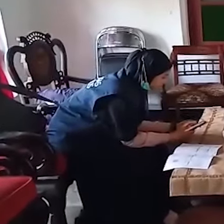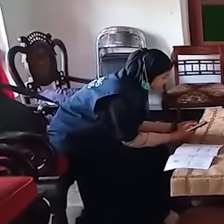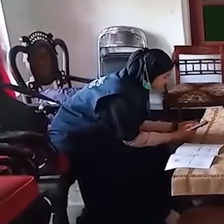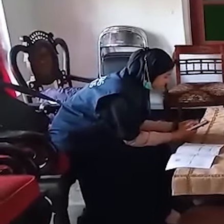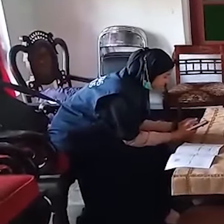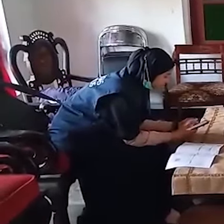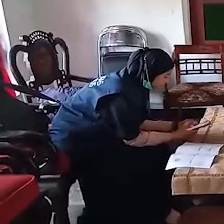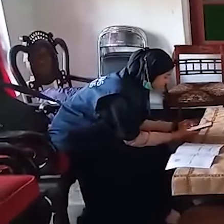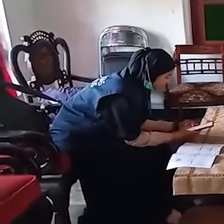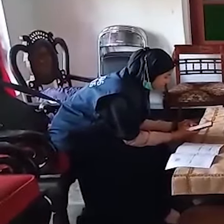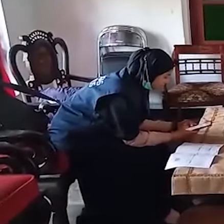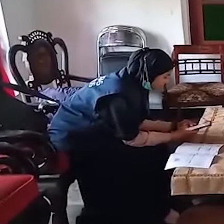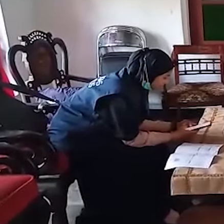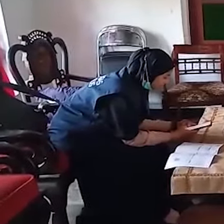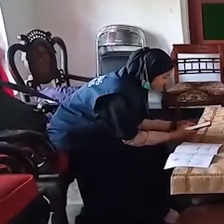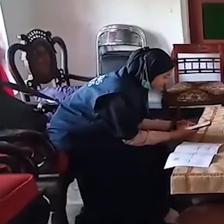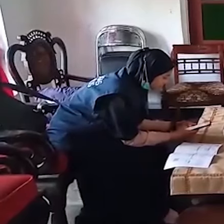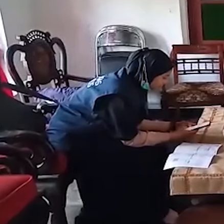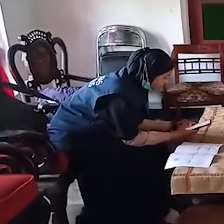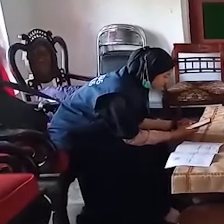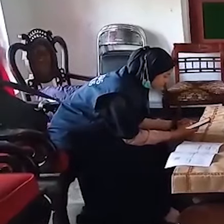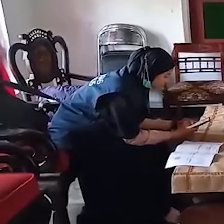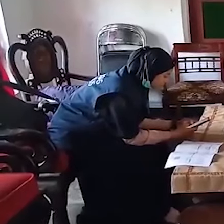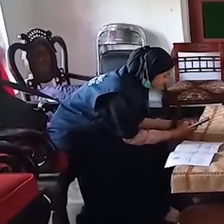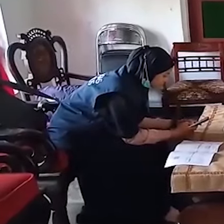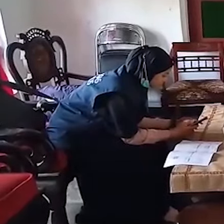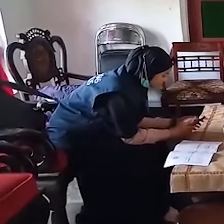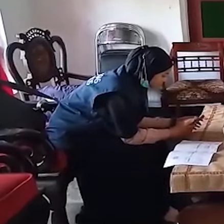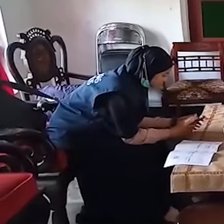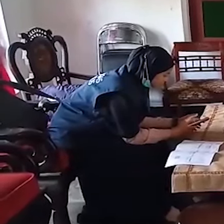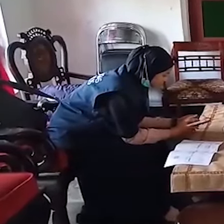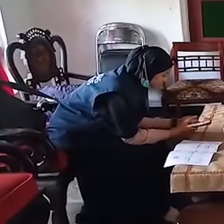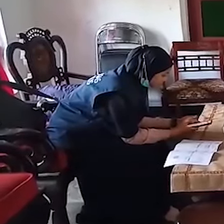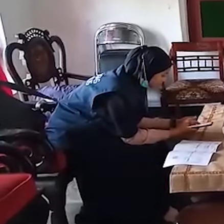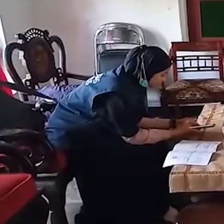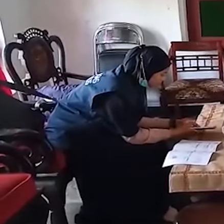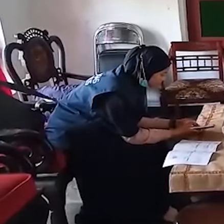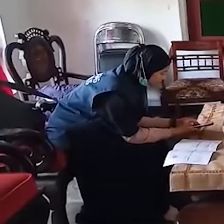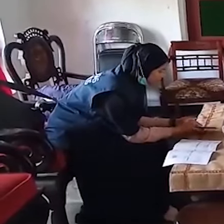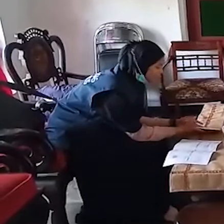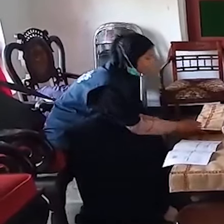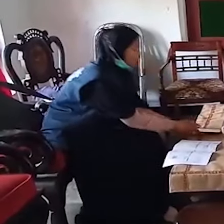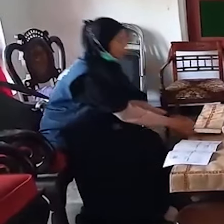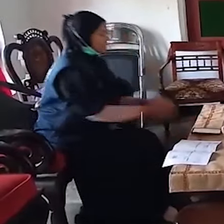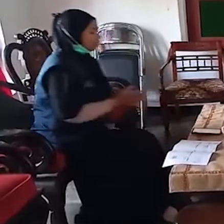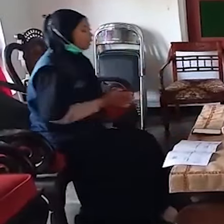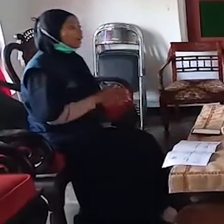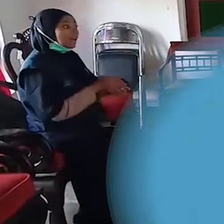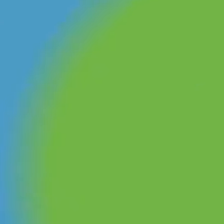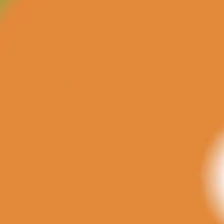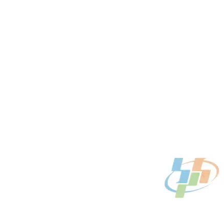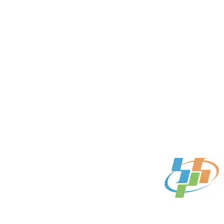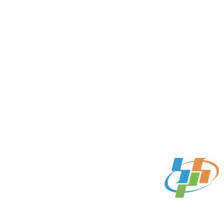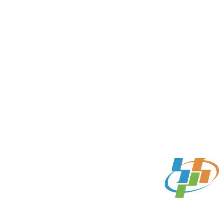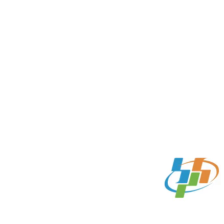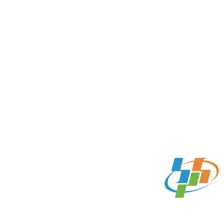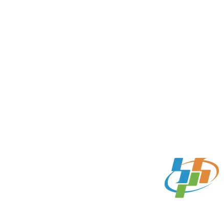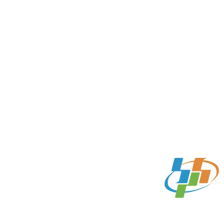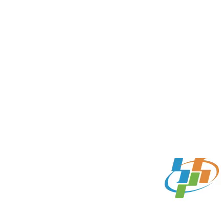Anaknya ada, cuman kan dia masih kecil-kecil dan belum terlalu paham. Oke, sami-sami.